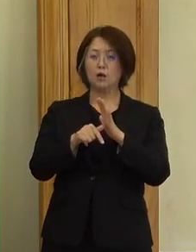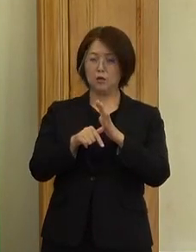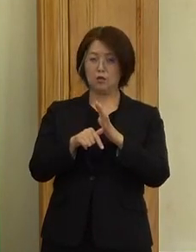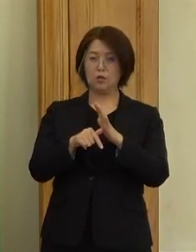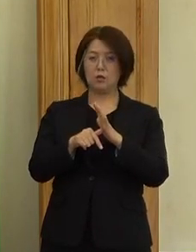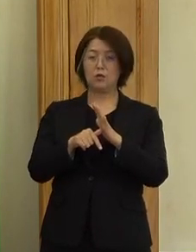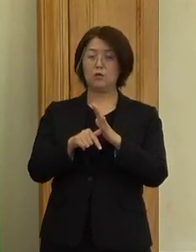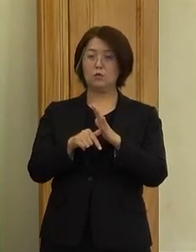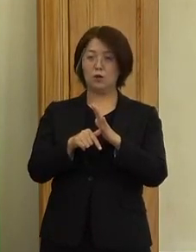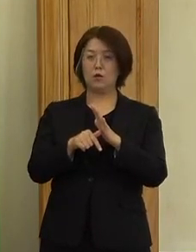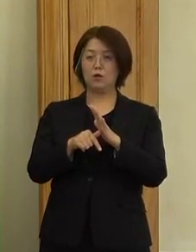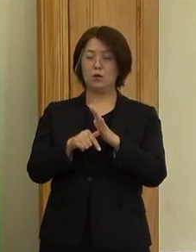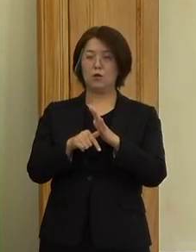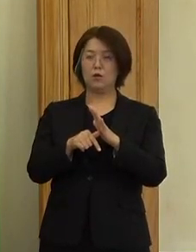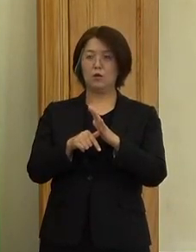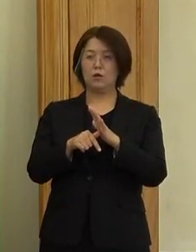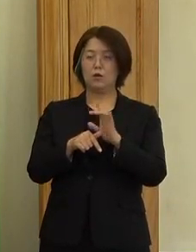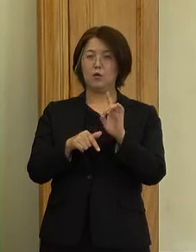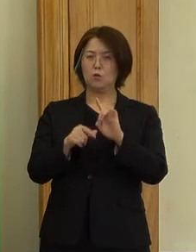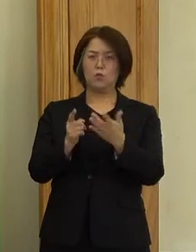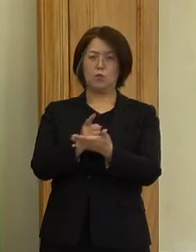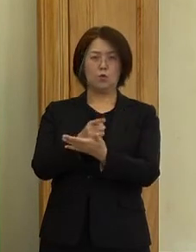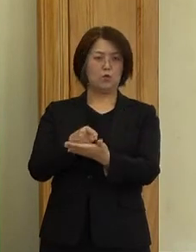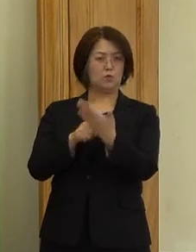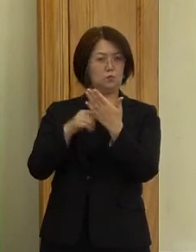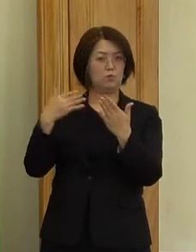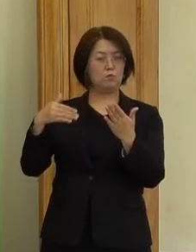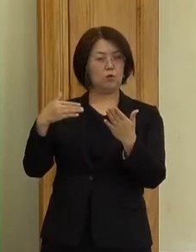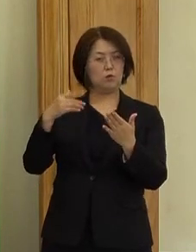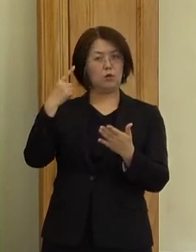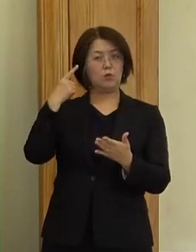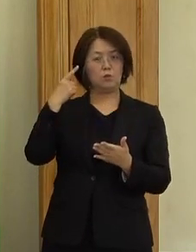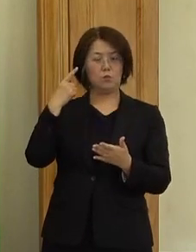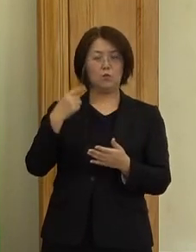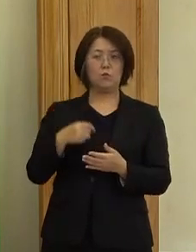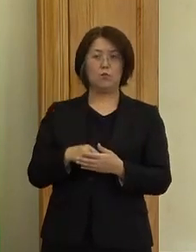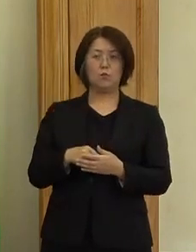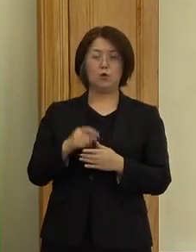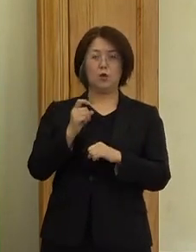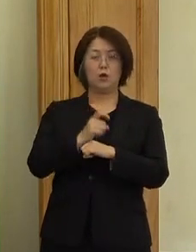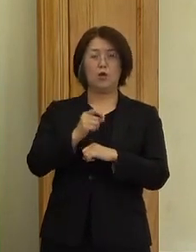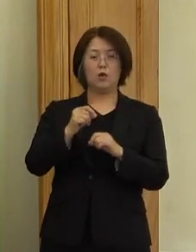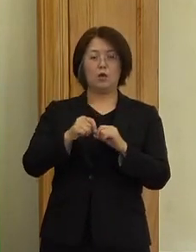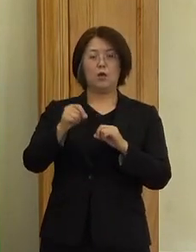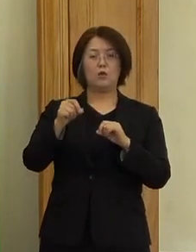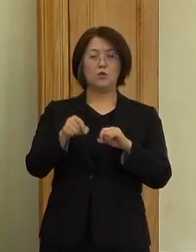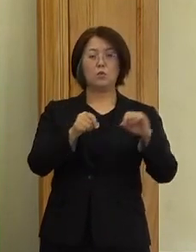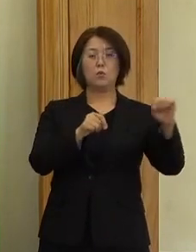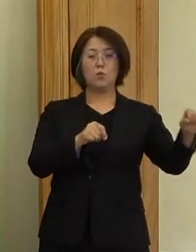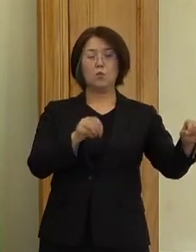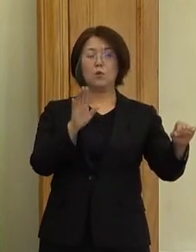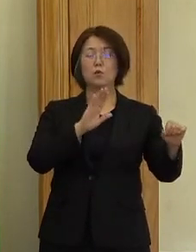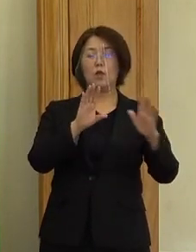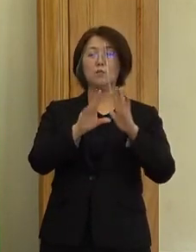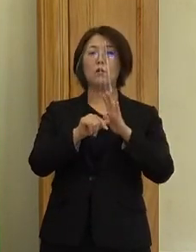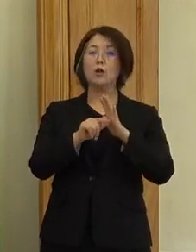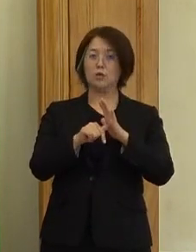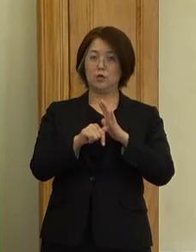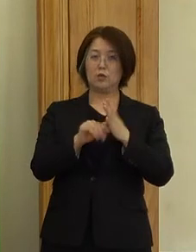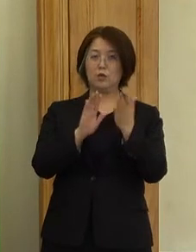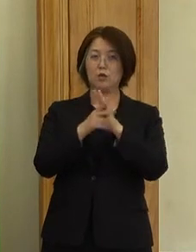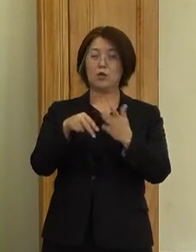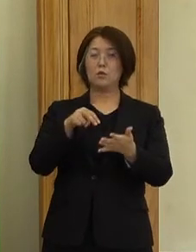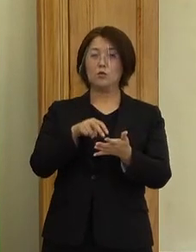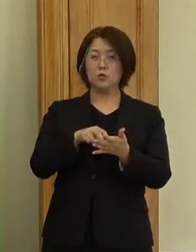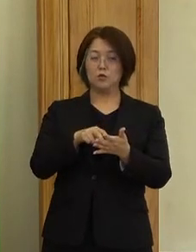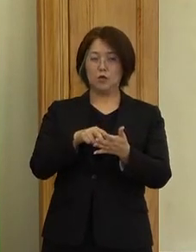その6月以降というのが方針が示されていないと思うんですけれども、それが延長しない場合は県としての独自にその県民